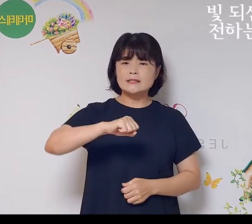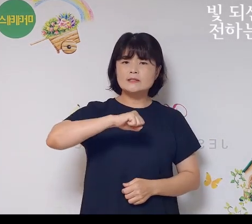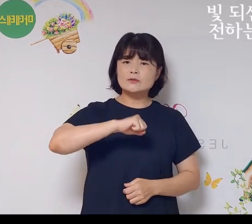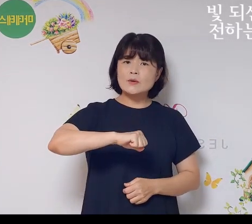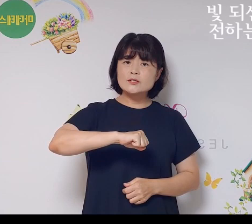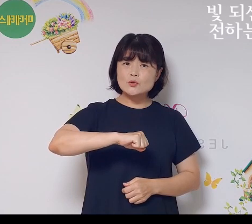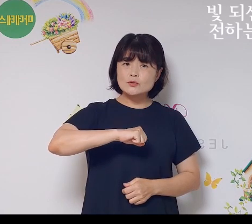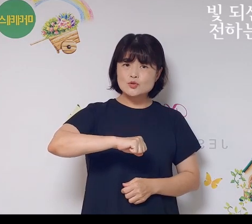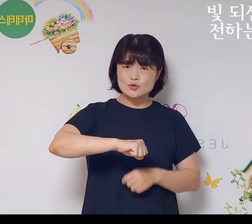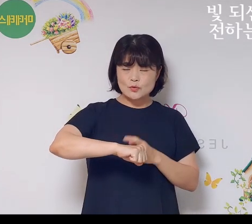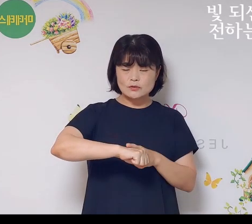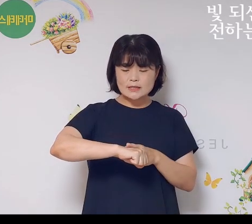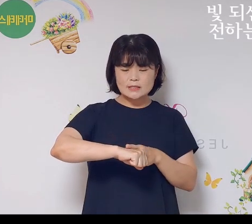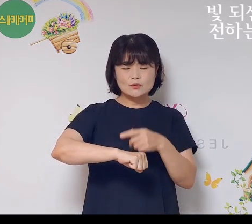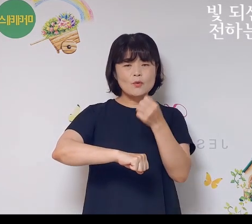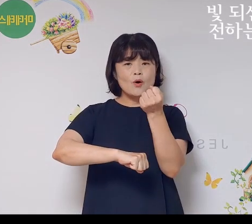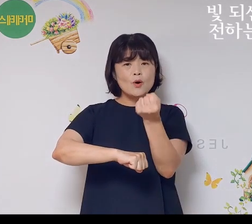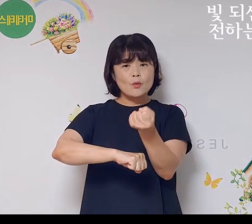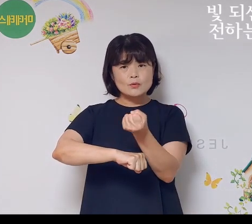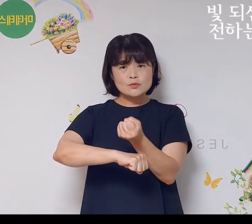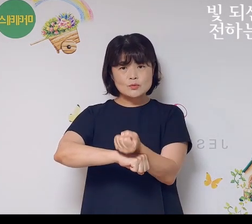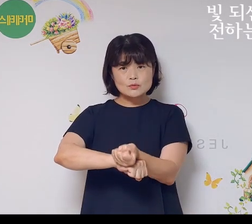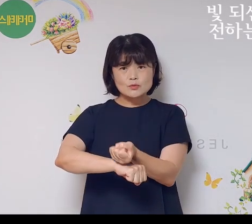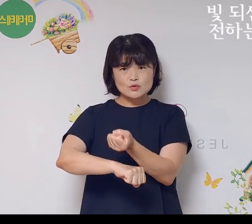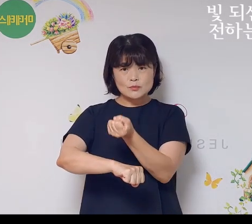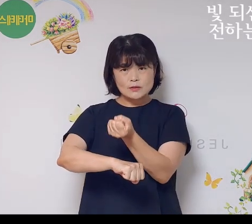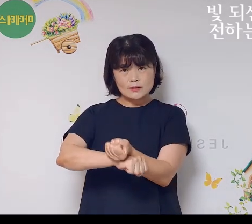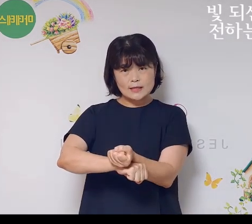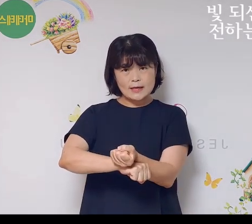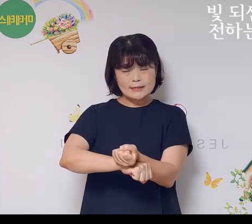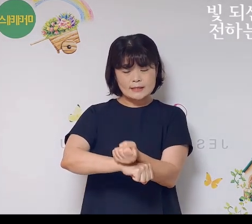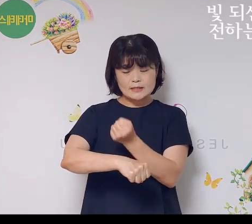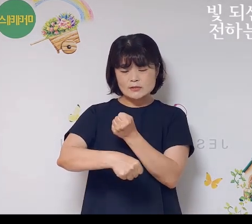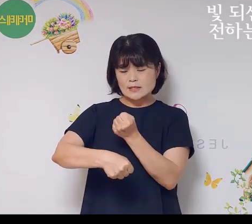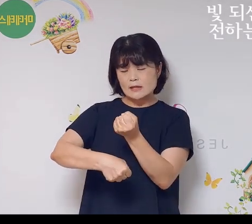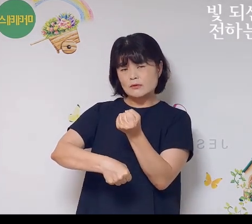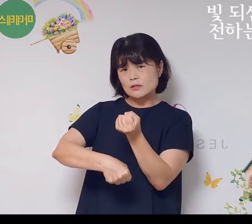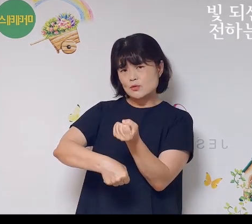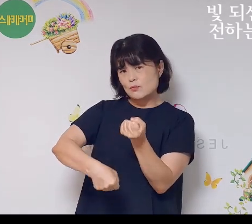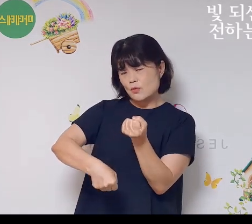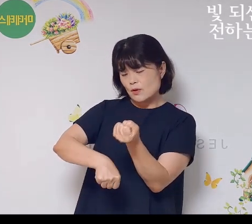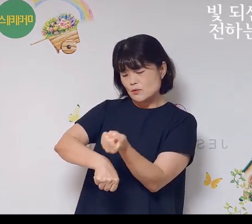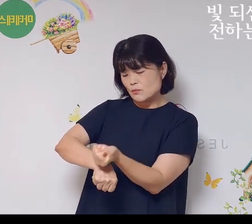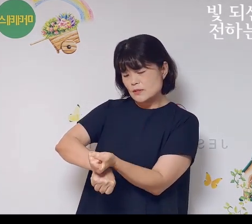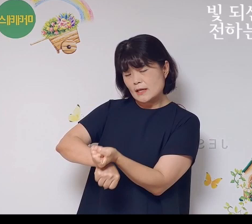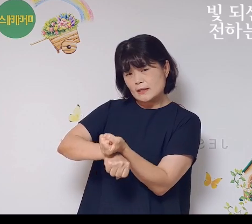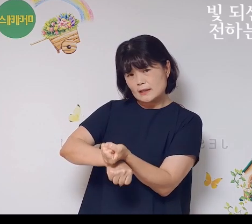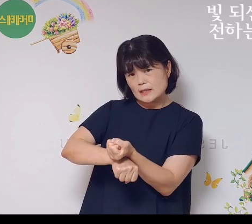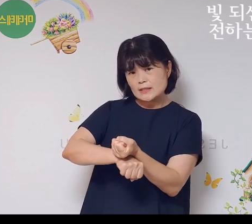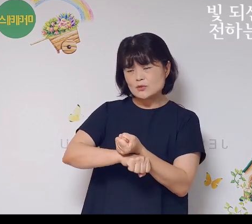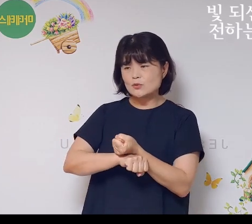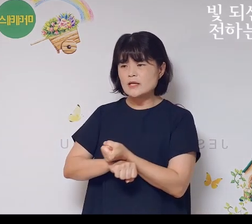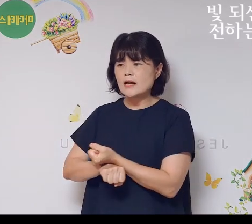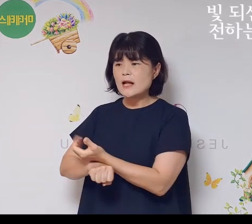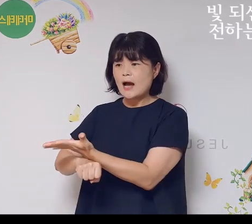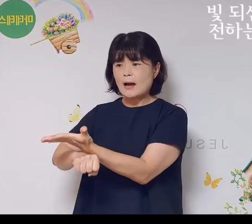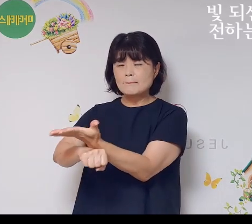전하다는 왼손은 주먹을 하시고 오른손으로 주먹을 여기다 갖다 대셨잖아요. 이렇게 손목과 손목 사이 이렇게 대신 손을 앞에